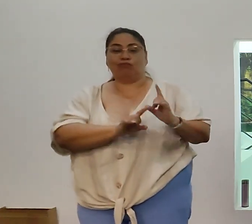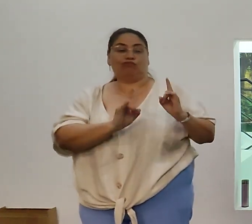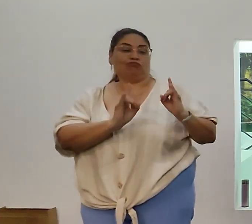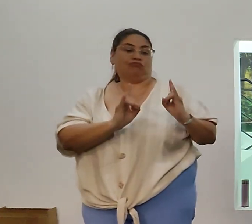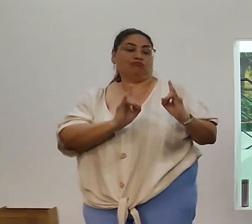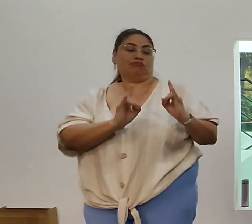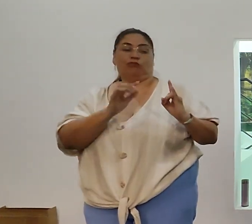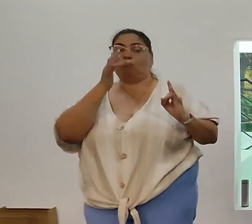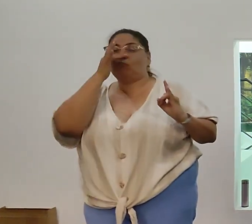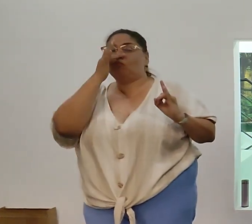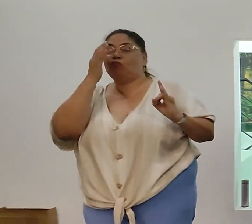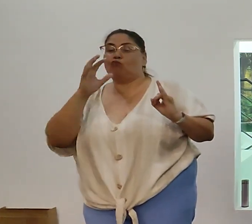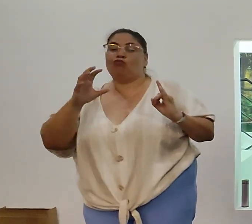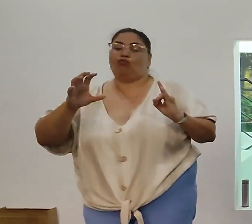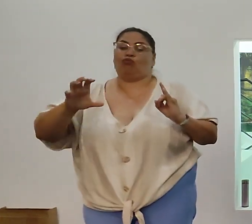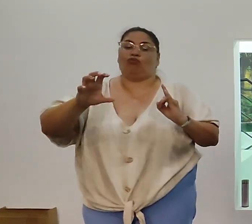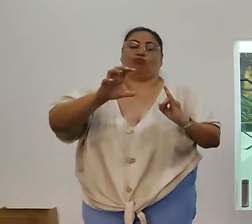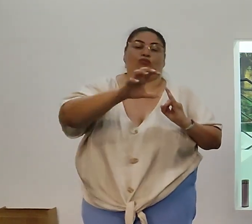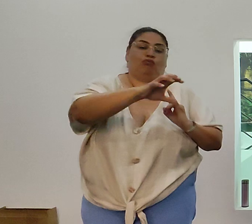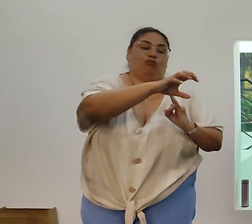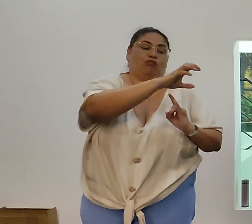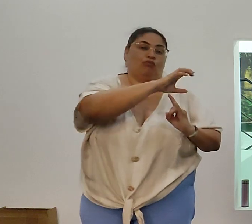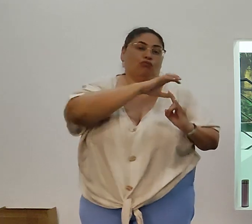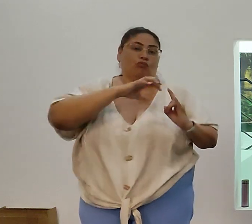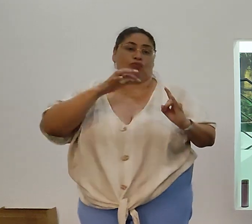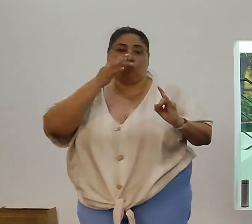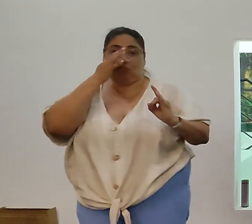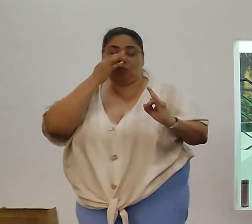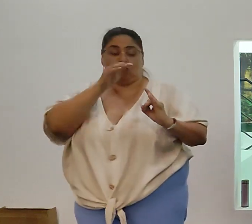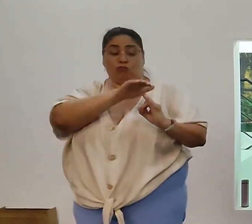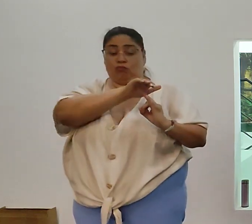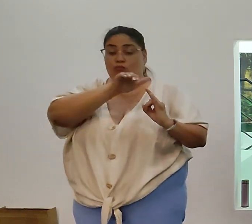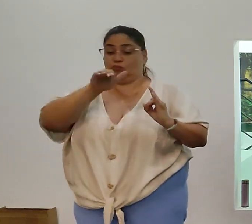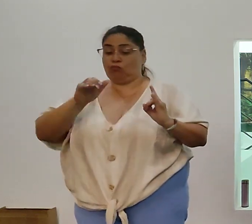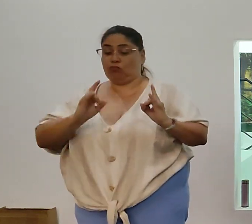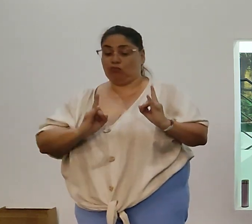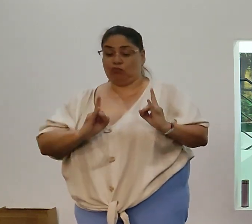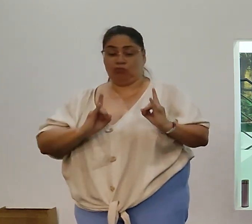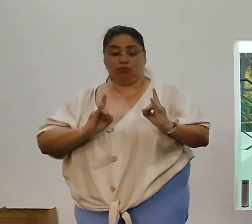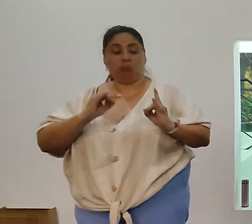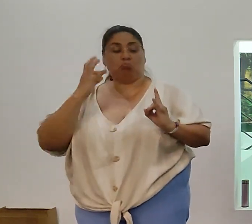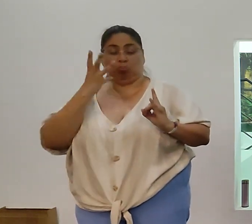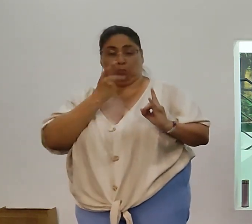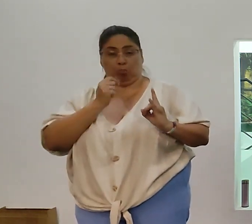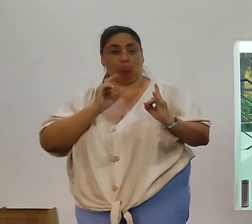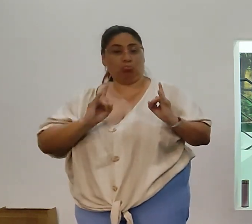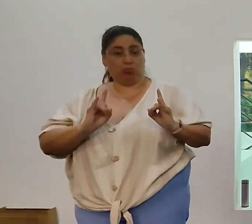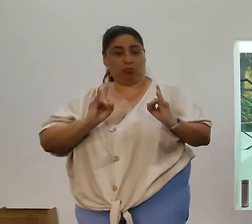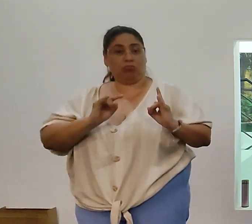Flores até não querer mais. Um belo túmulo, bonito.